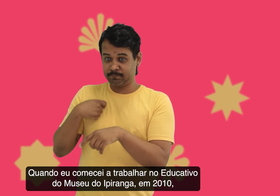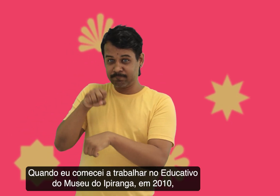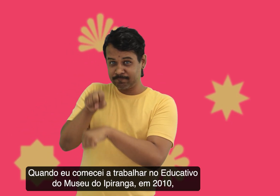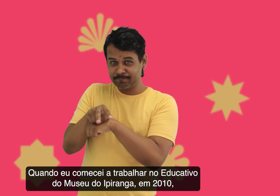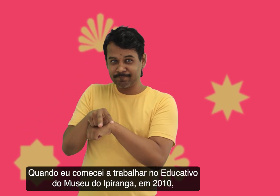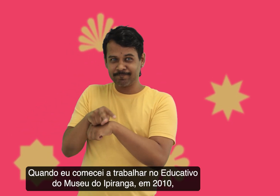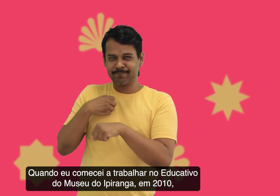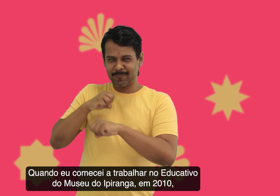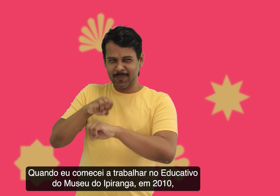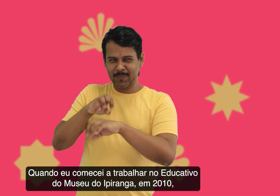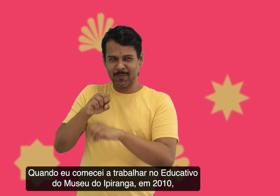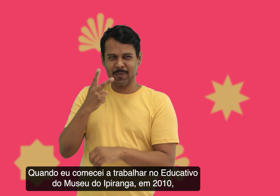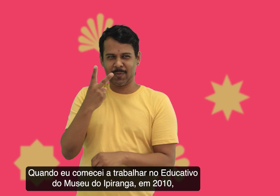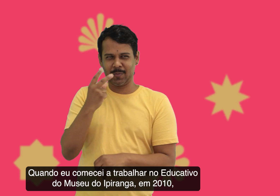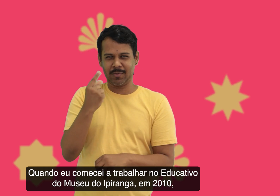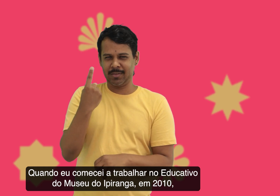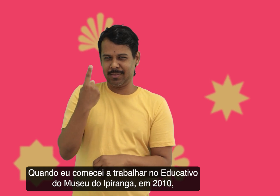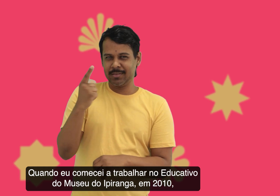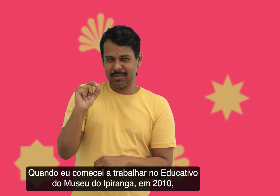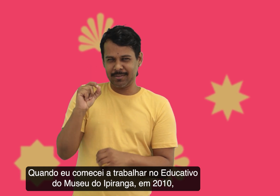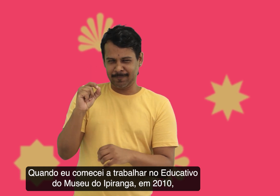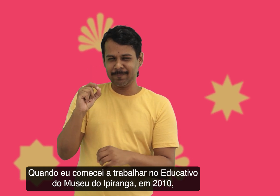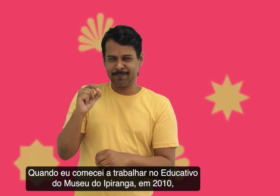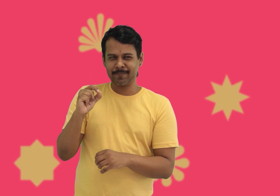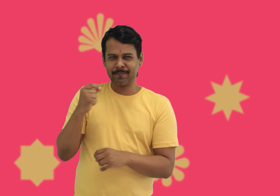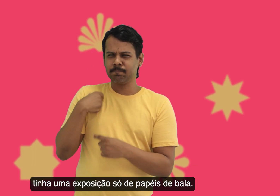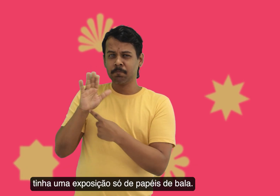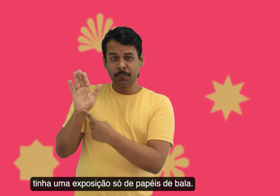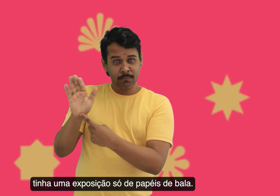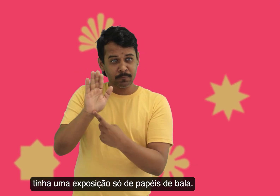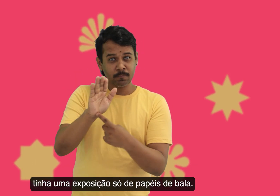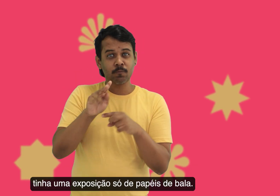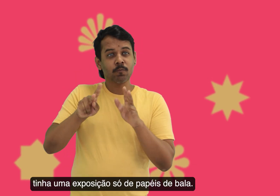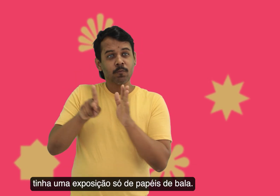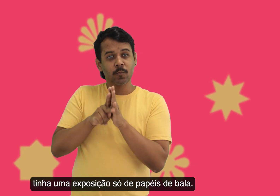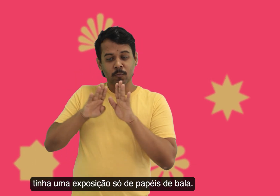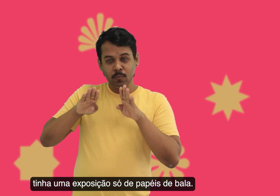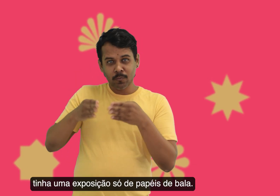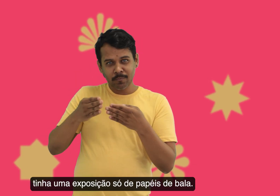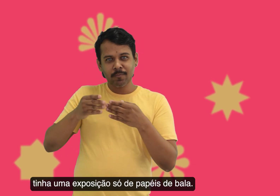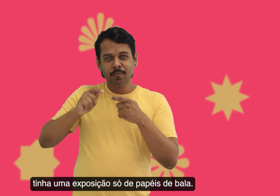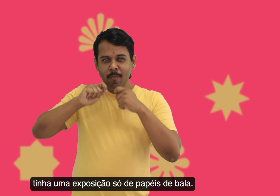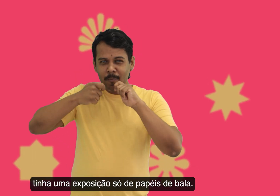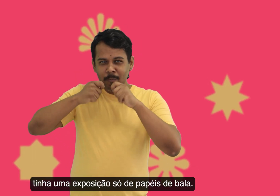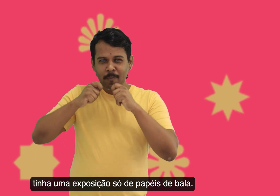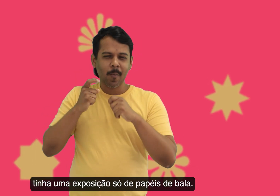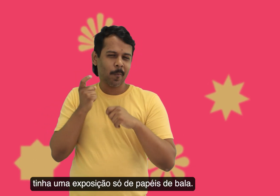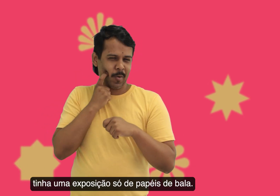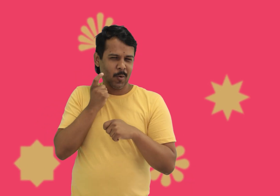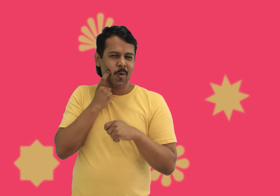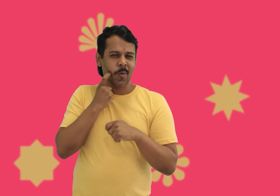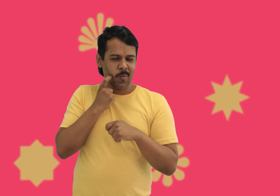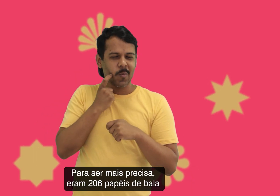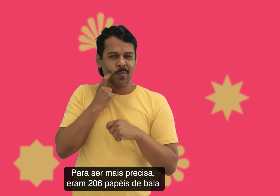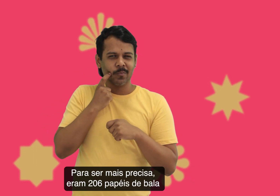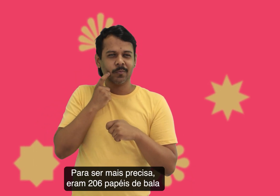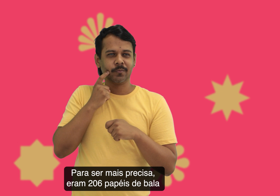a trabalhar no educativo do Museu do Ipiranga, em 2010, tinha uma exposição só de papéis de bala. Para ser